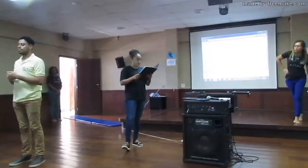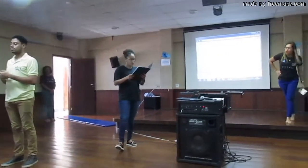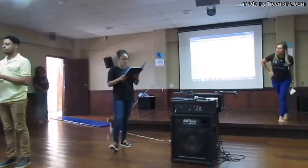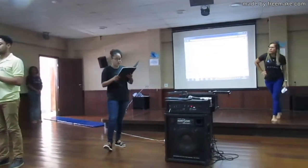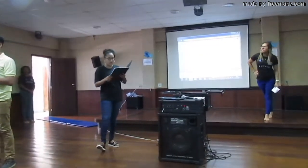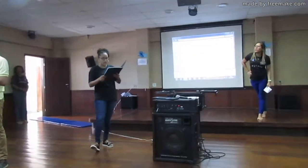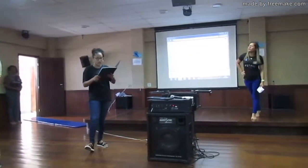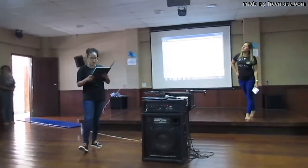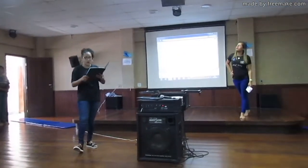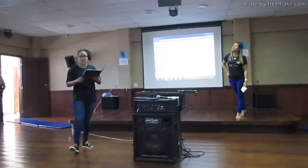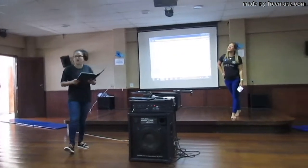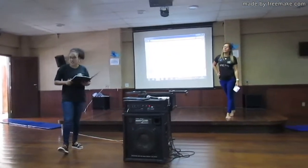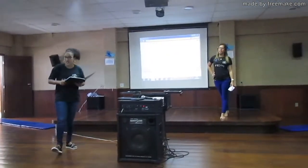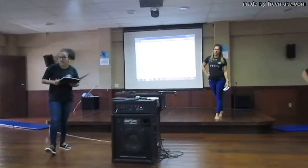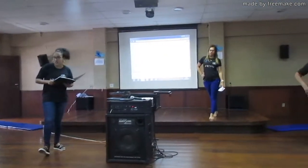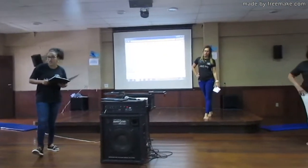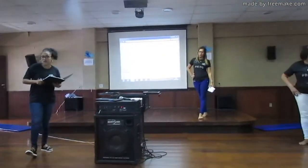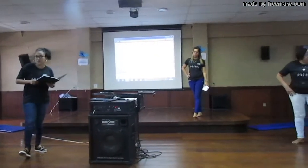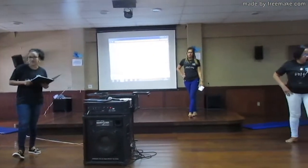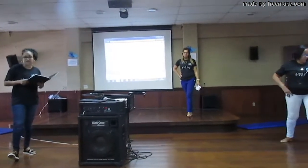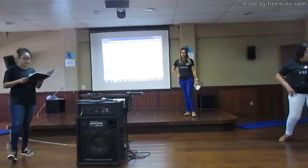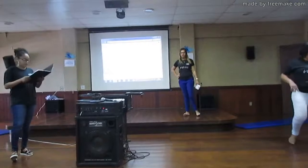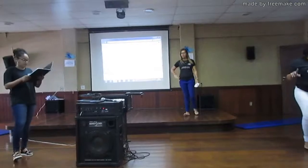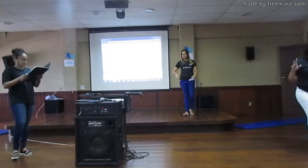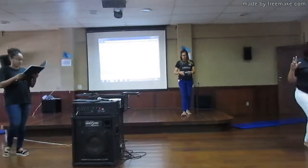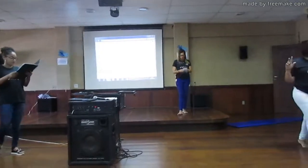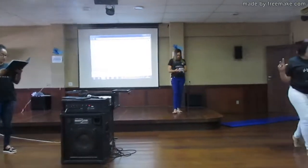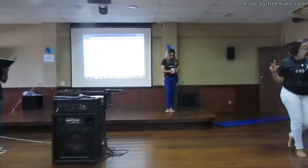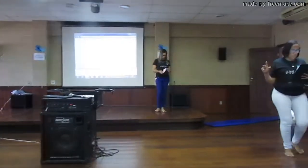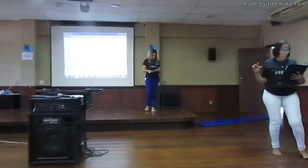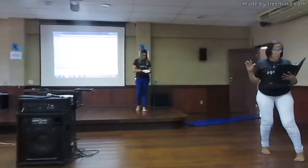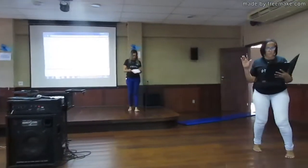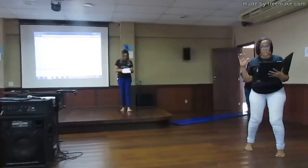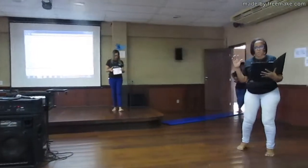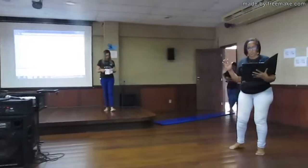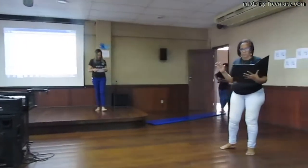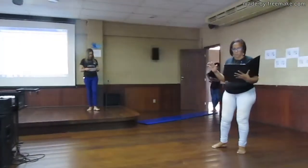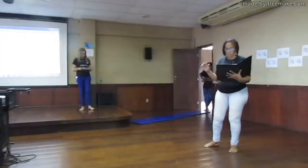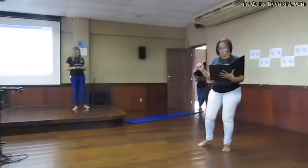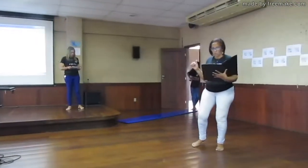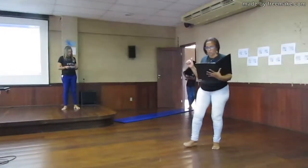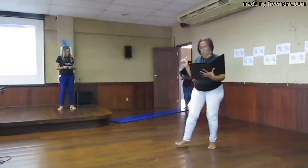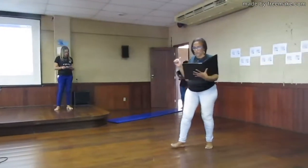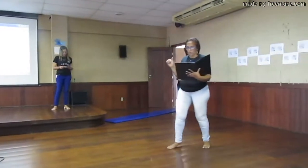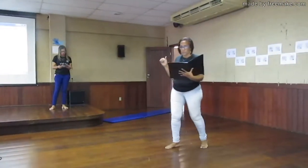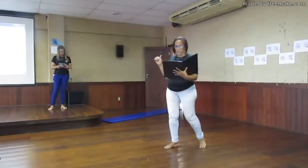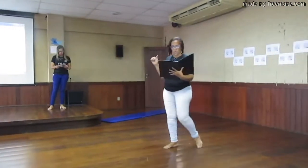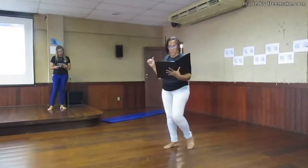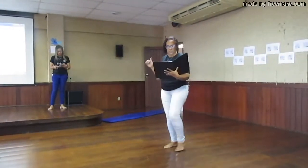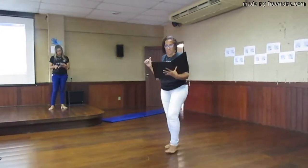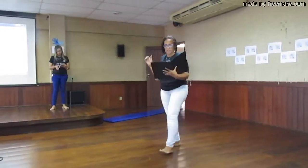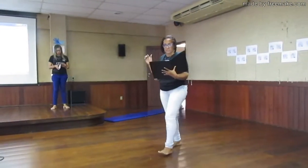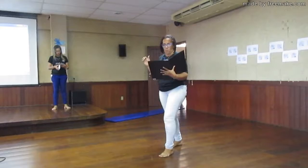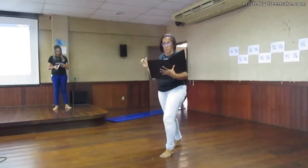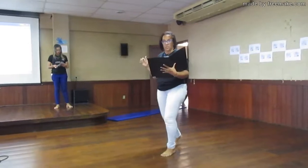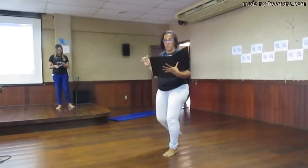Isso tudo aconteceu. Vocês acreditam? Os anos foram passando e tudo foi se moldando. Os surdos tiveram muitas